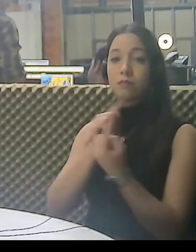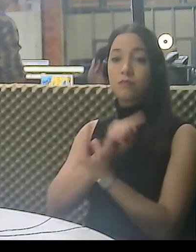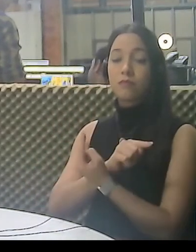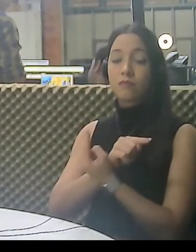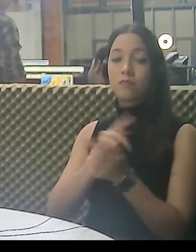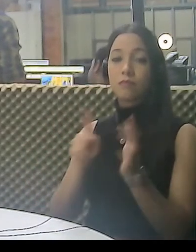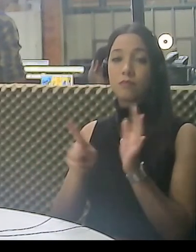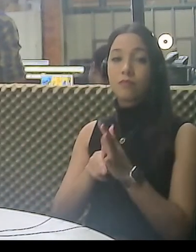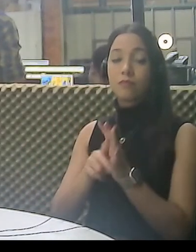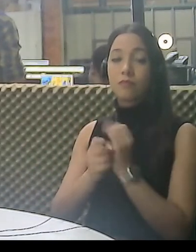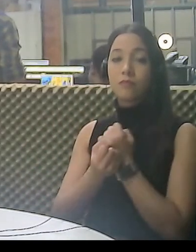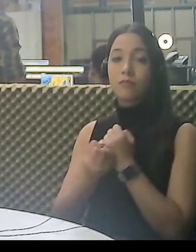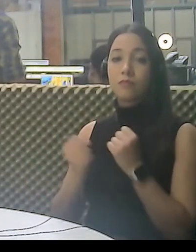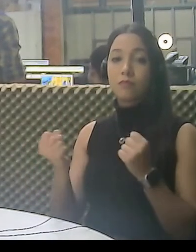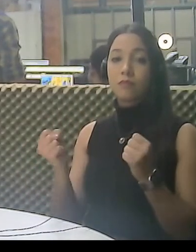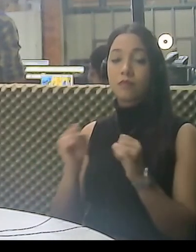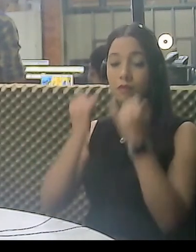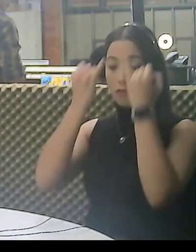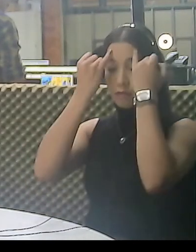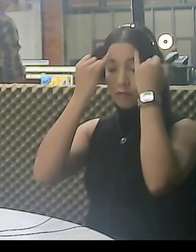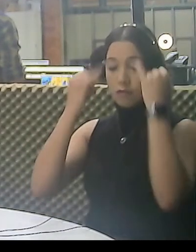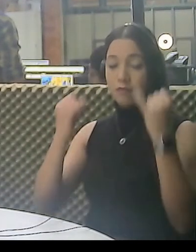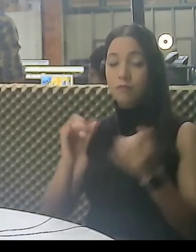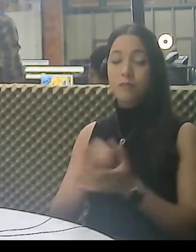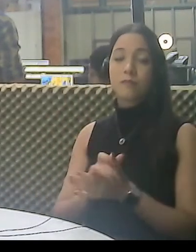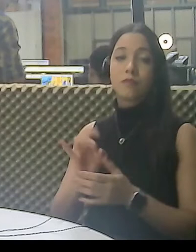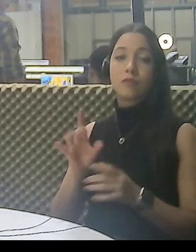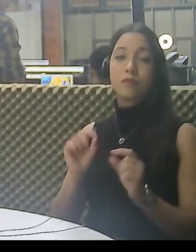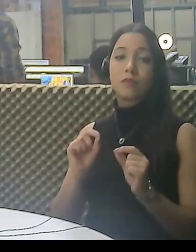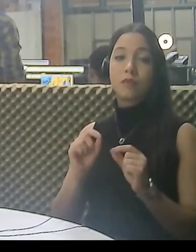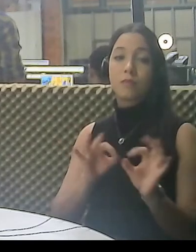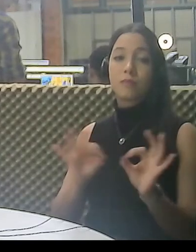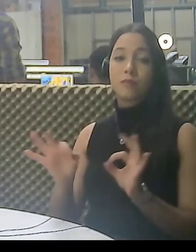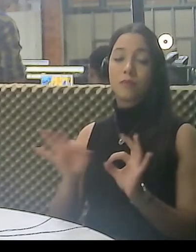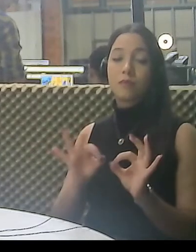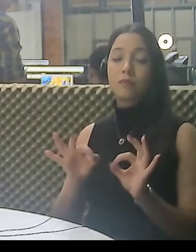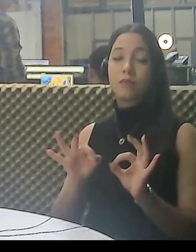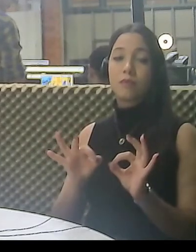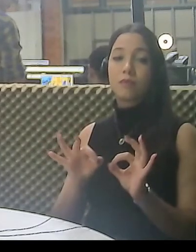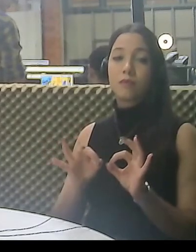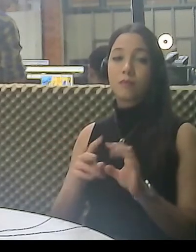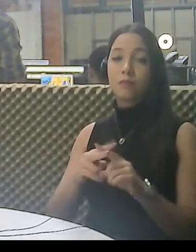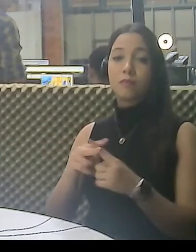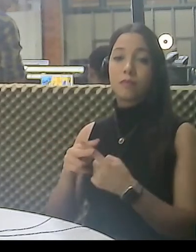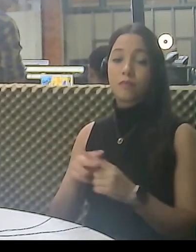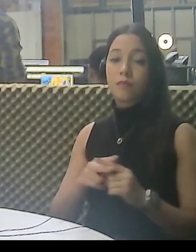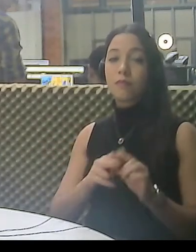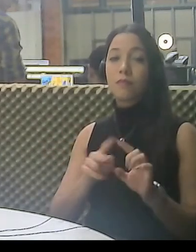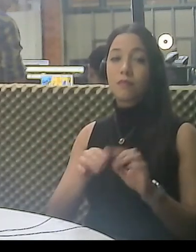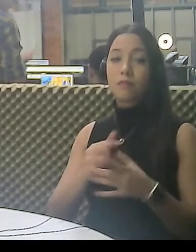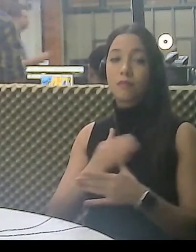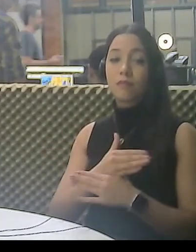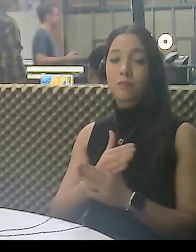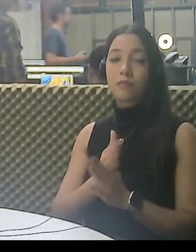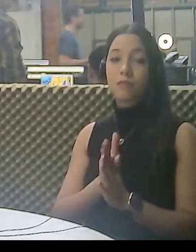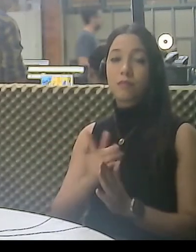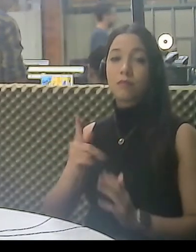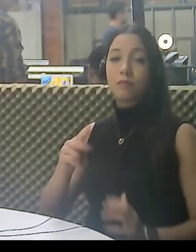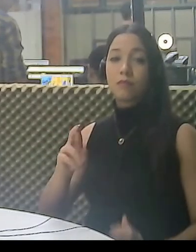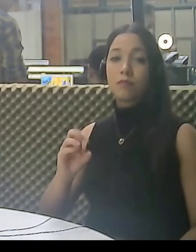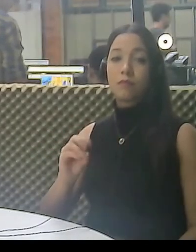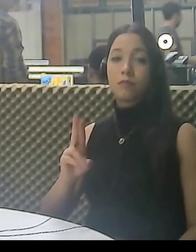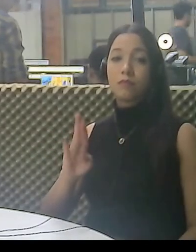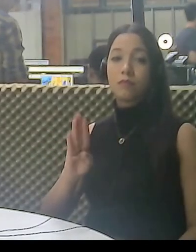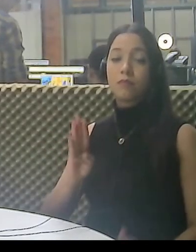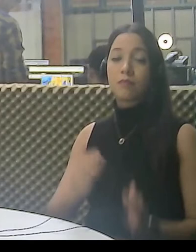núcleo informal. Até então, o município conta apenas com o Programa de Regularização de Núcleos Urbanos Irregulares, o PROURB,